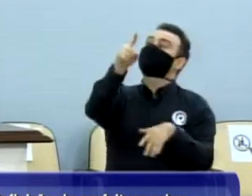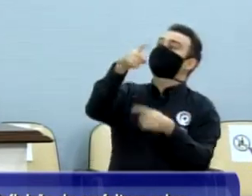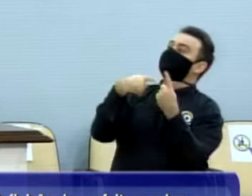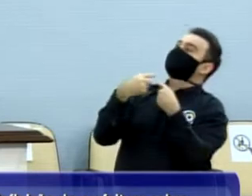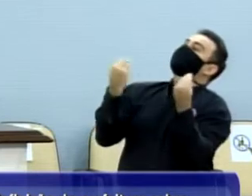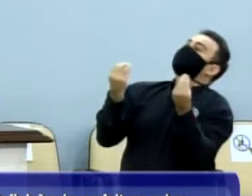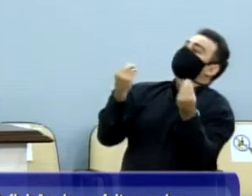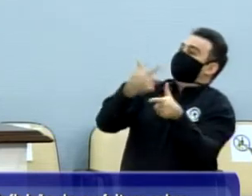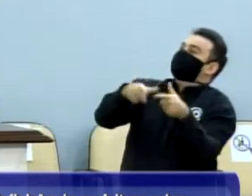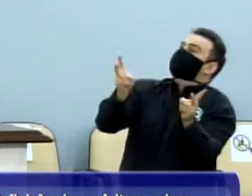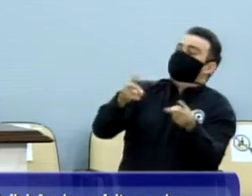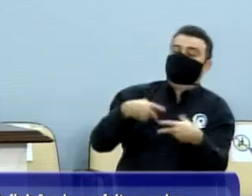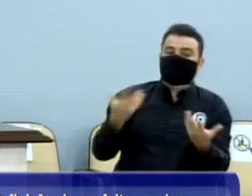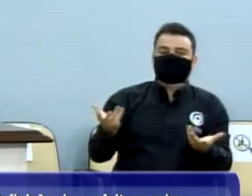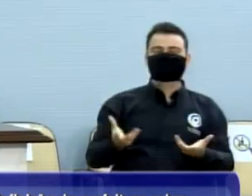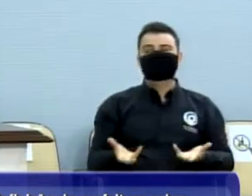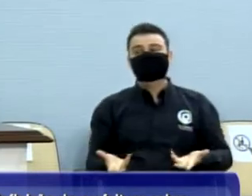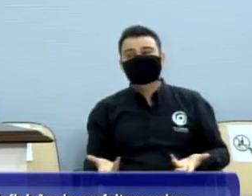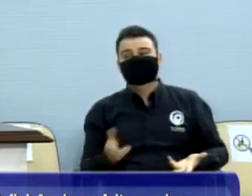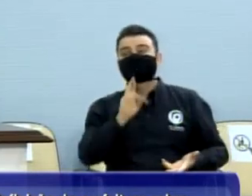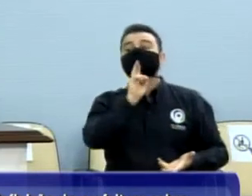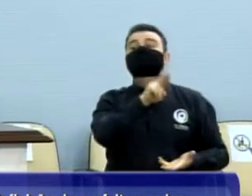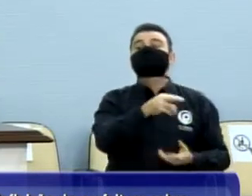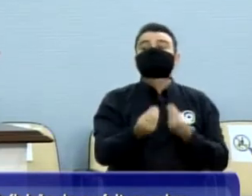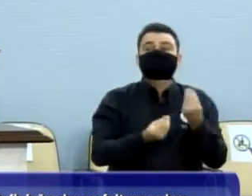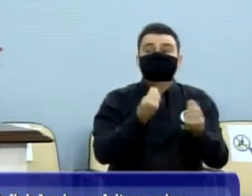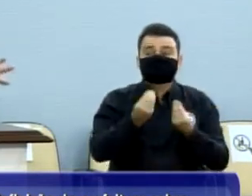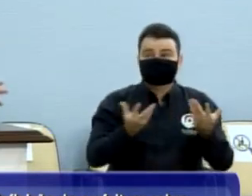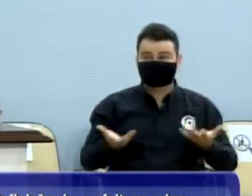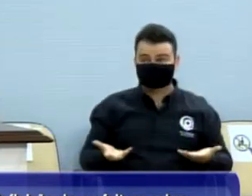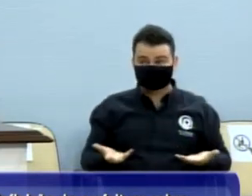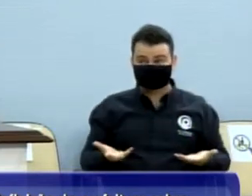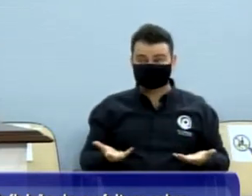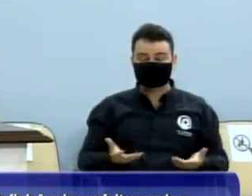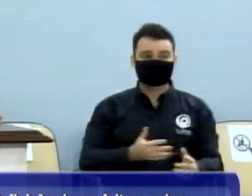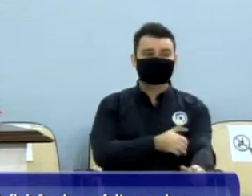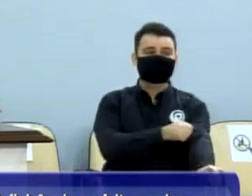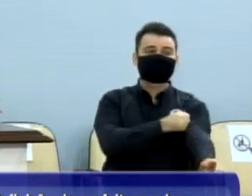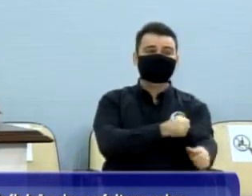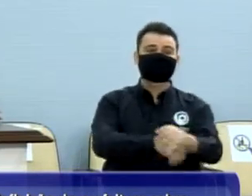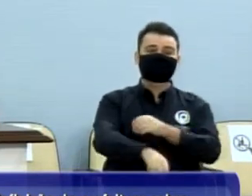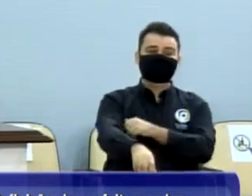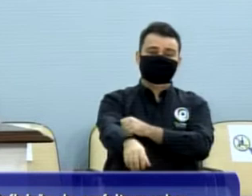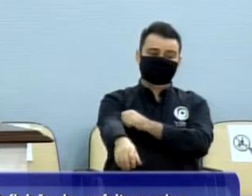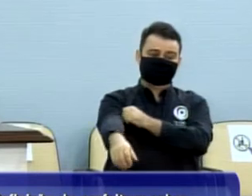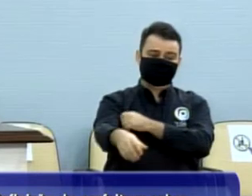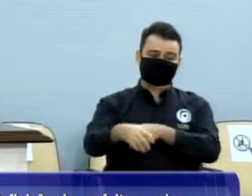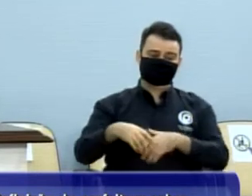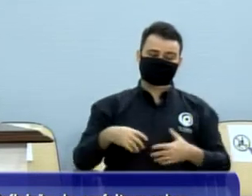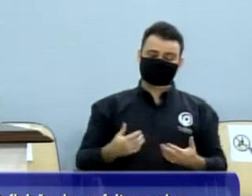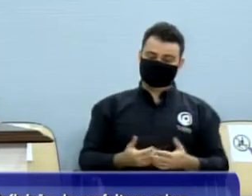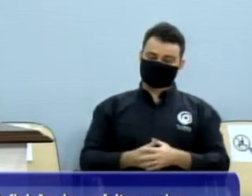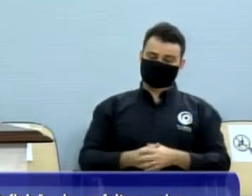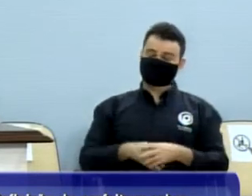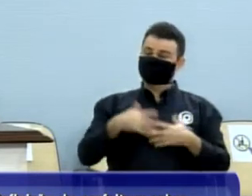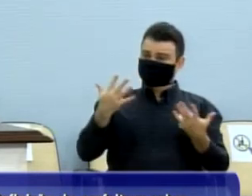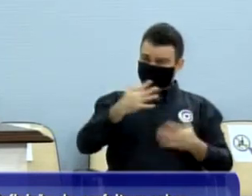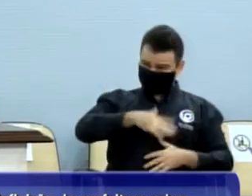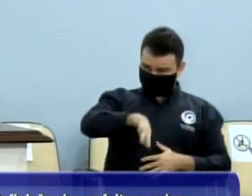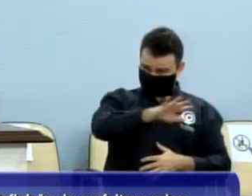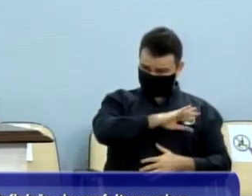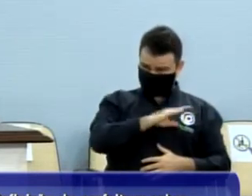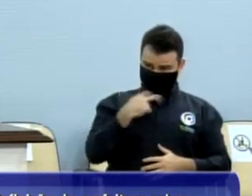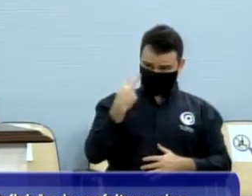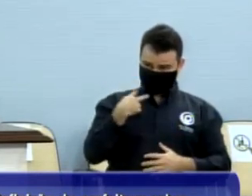cobram educadamente, não cobram, olha, quando vocês vão arrumar, o que vai acontecer? Apesar que o vereador não arruma, apesar que o